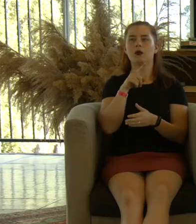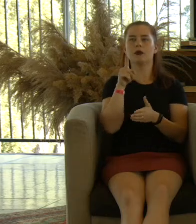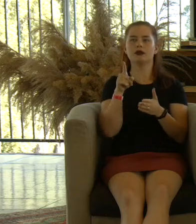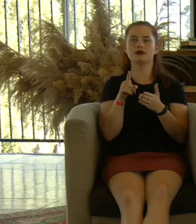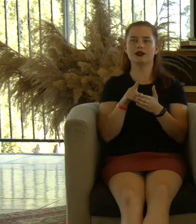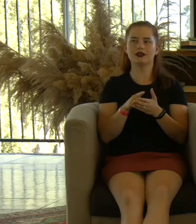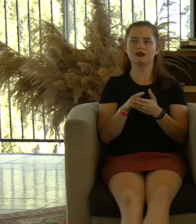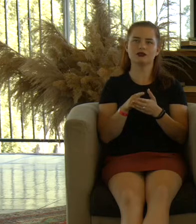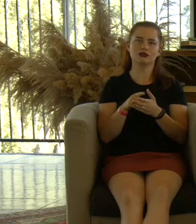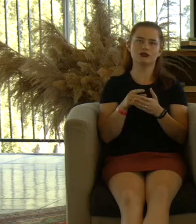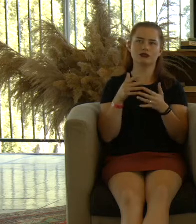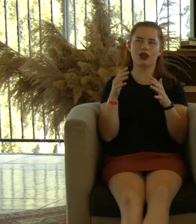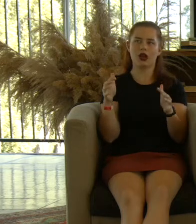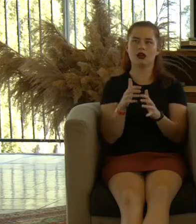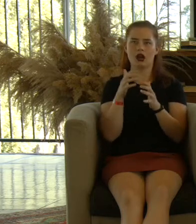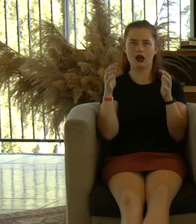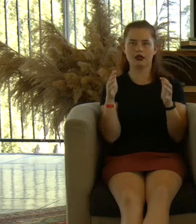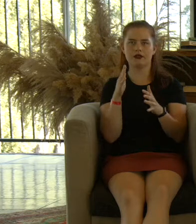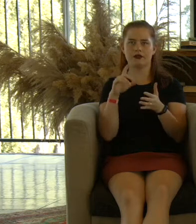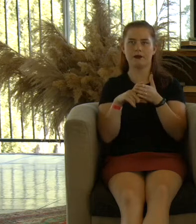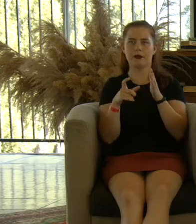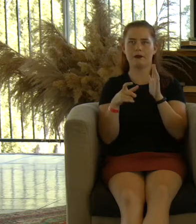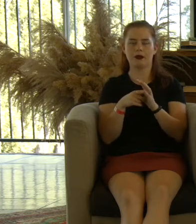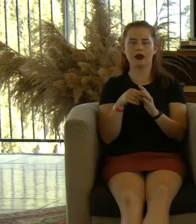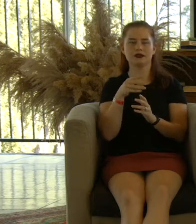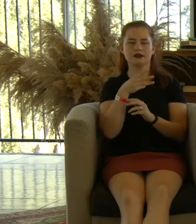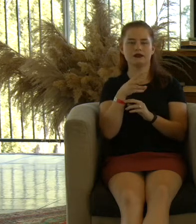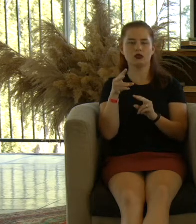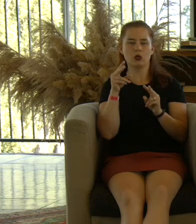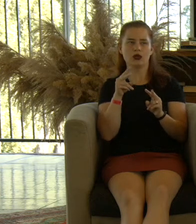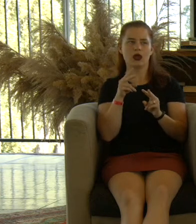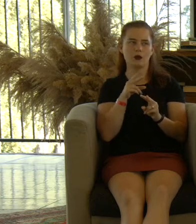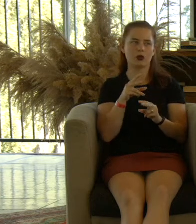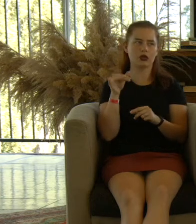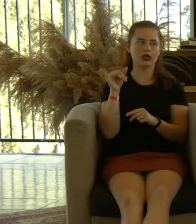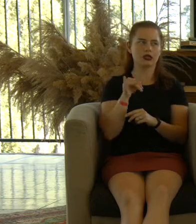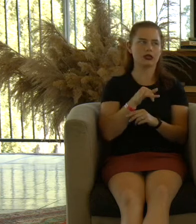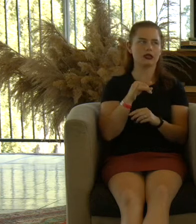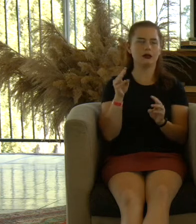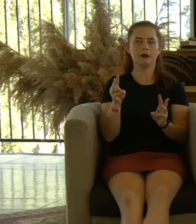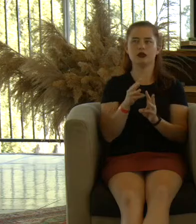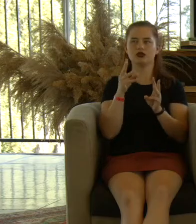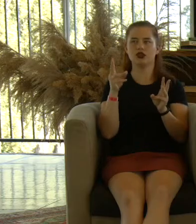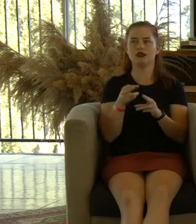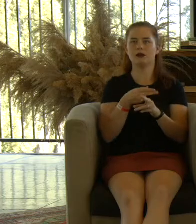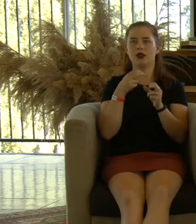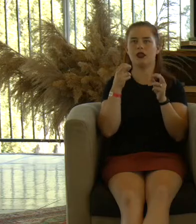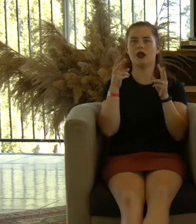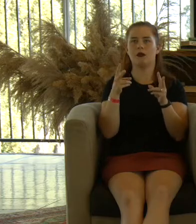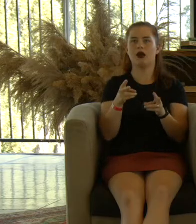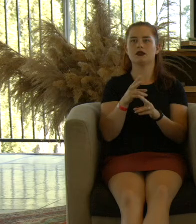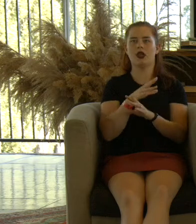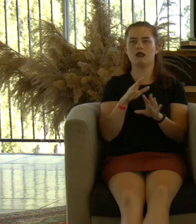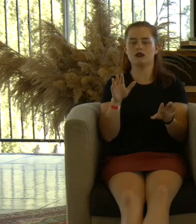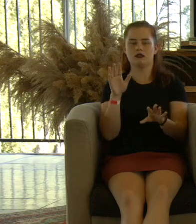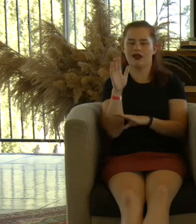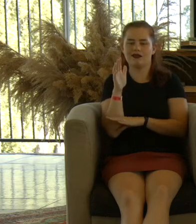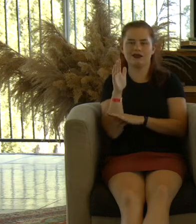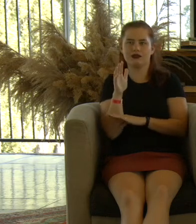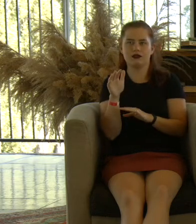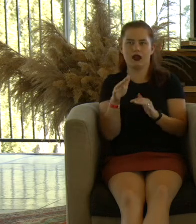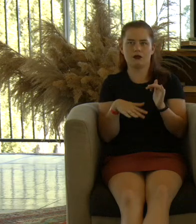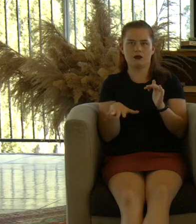хранить в помещении с пожарной сигнализацией, с видеонаблюдением и с определенным типом пола, ни в коем случае не деревянным полу. Прямо все итальянские